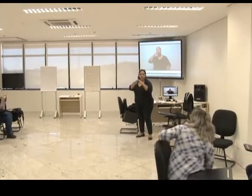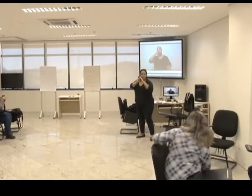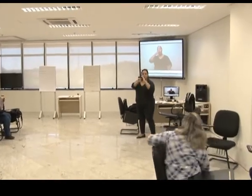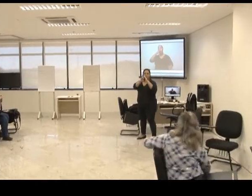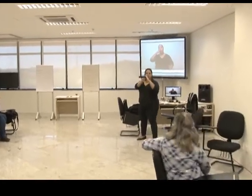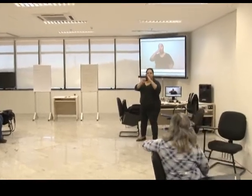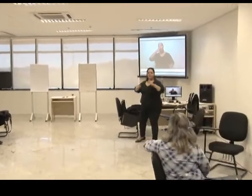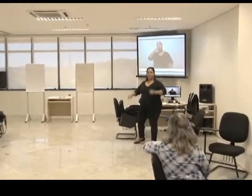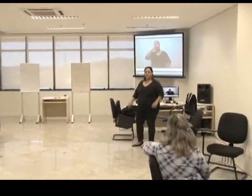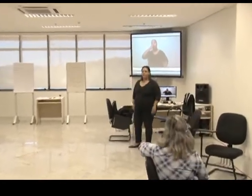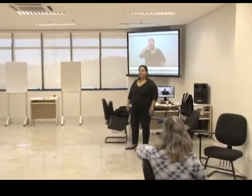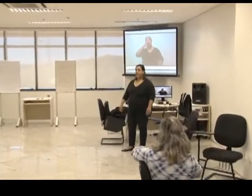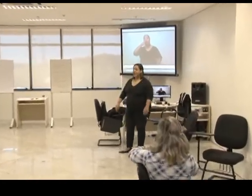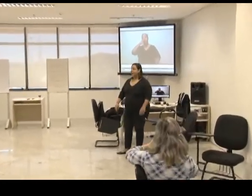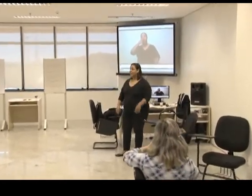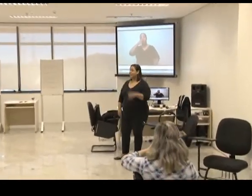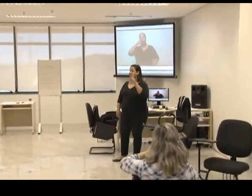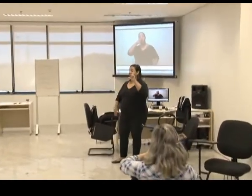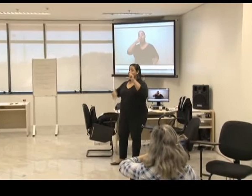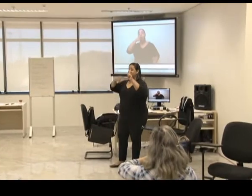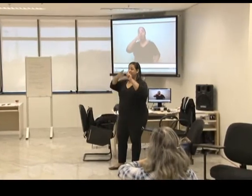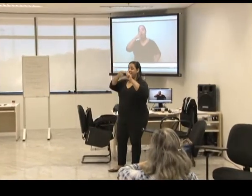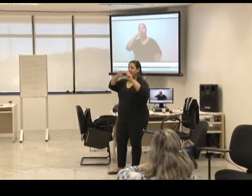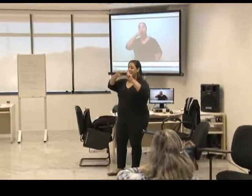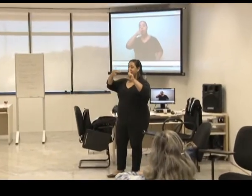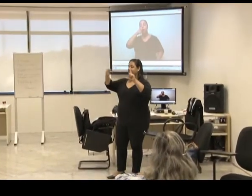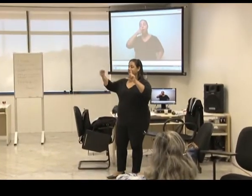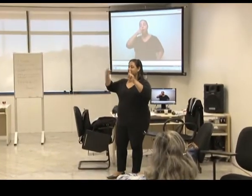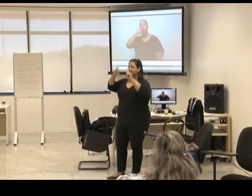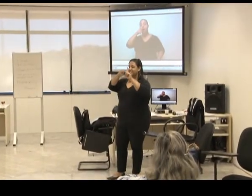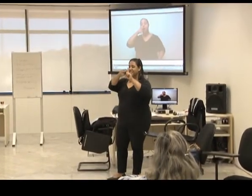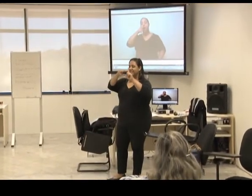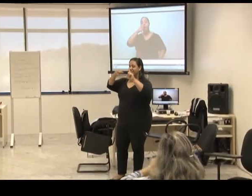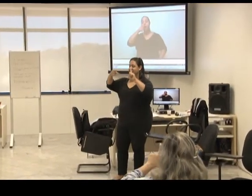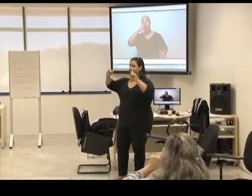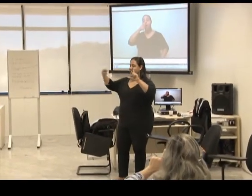Pli, pli. Agora sei. Netflix.